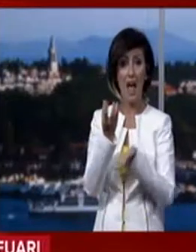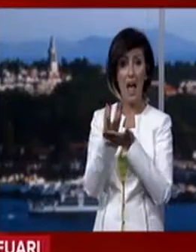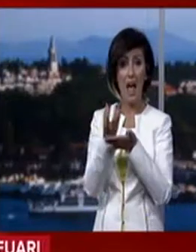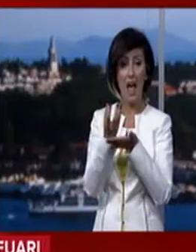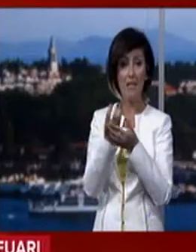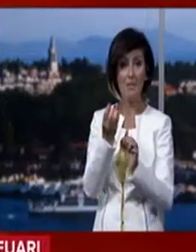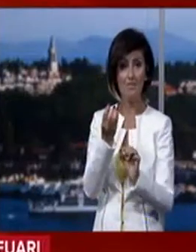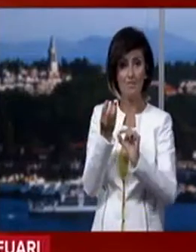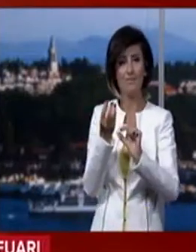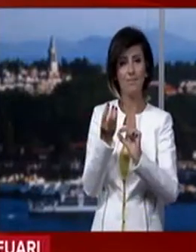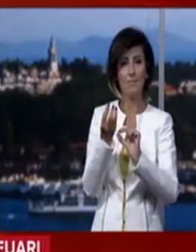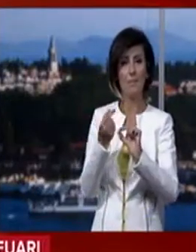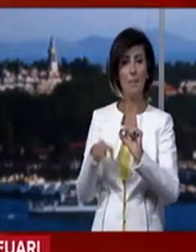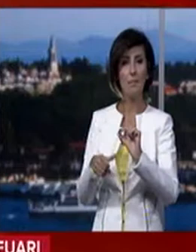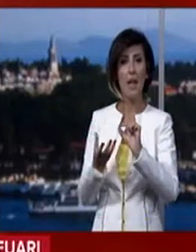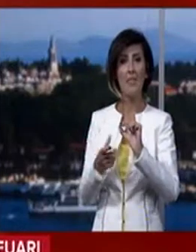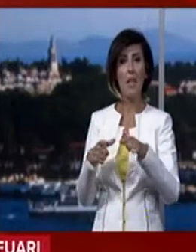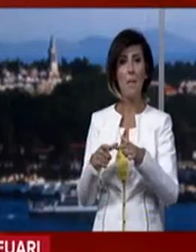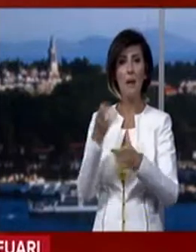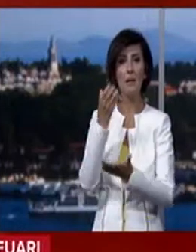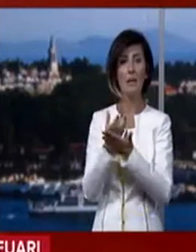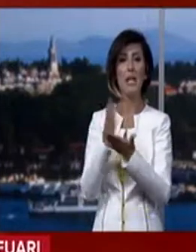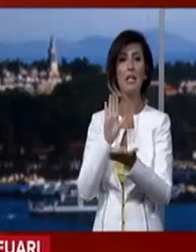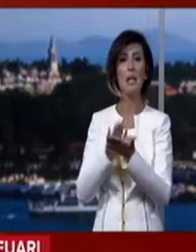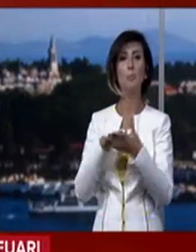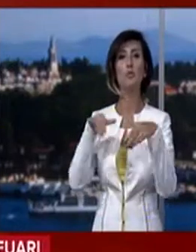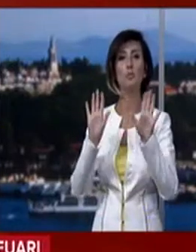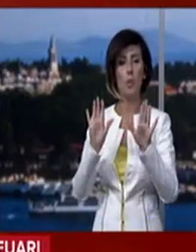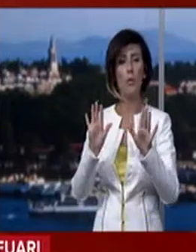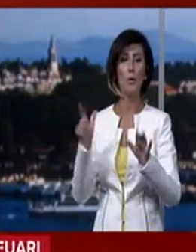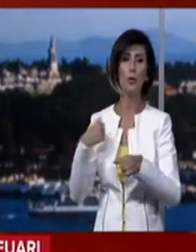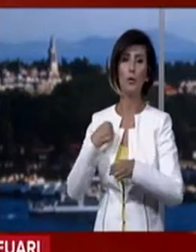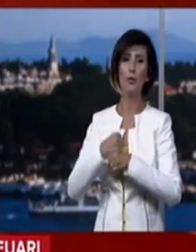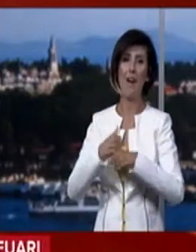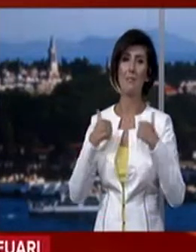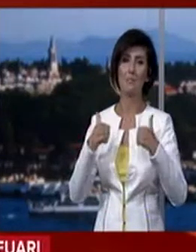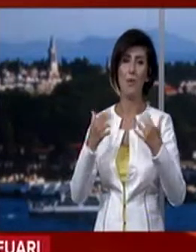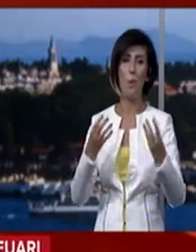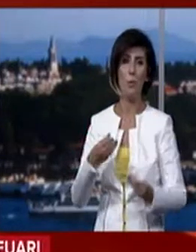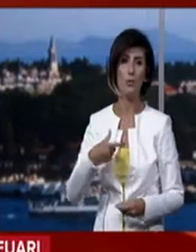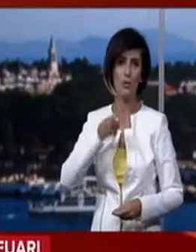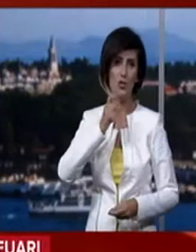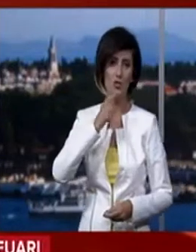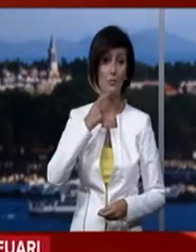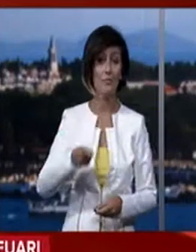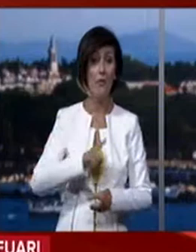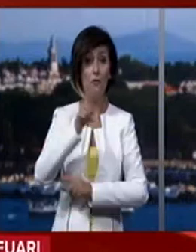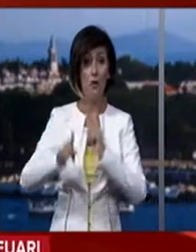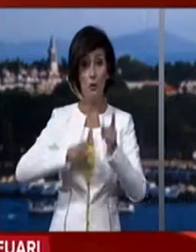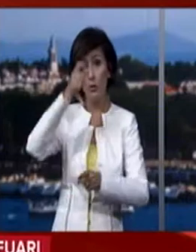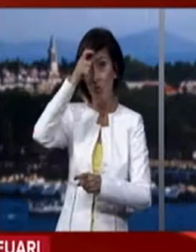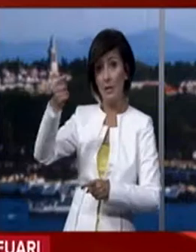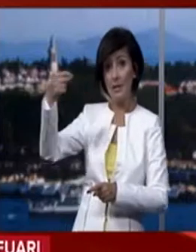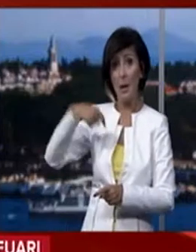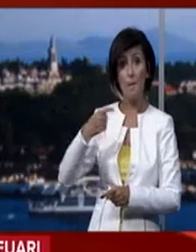bir yükselti sayesinde bardak tabağa yapışmıyor. Sizler de çayınızı güvenle içebiliyorsunuz. Fuarın Türkiye pazarına getirdiği